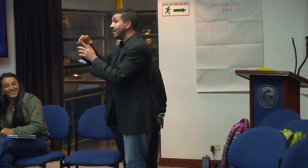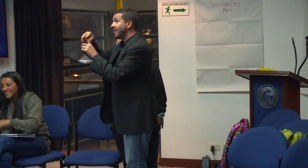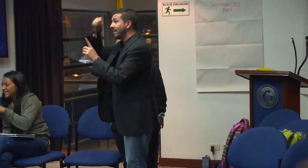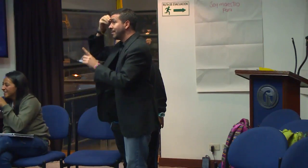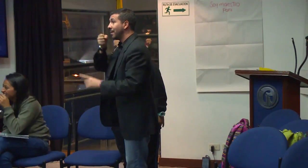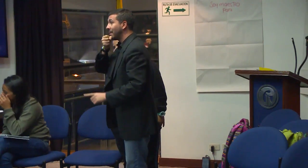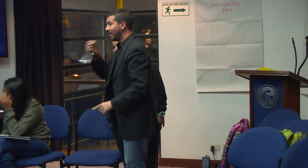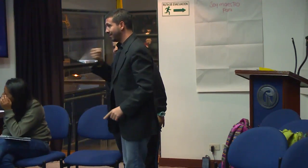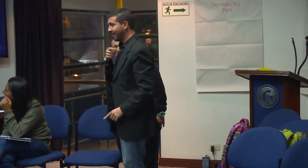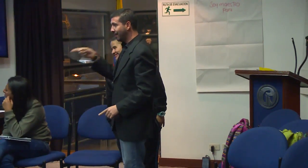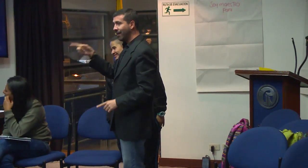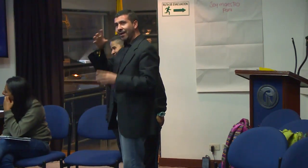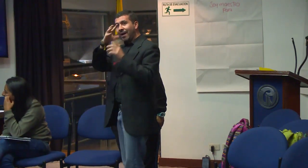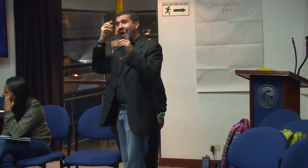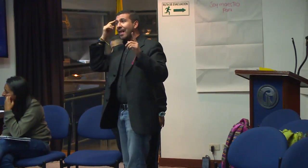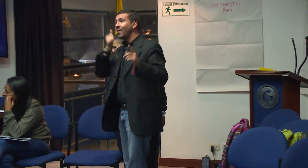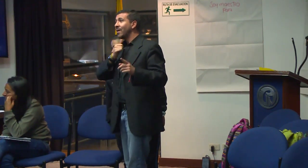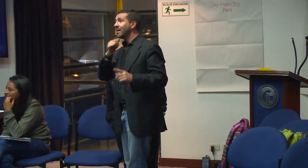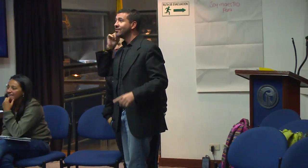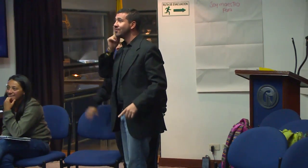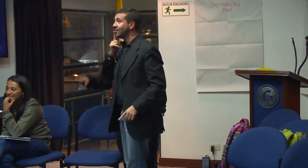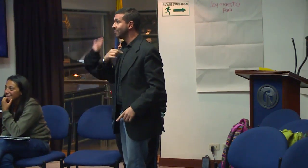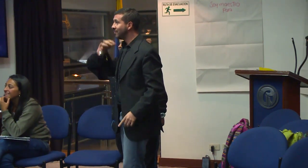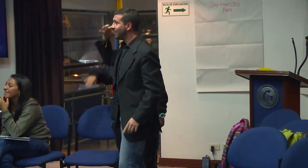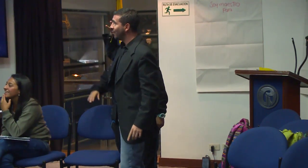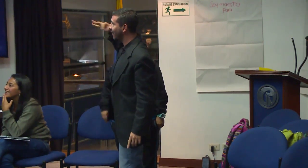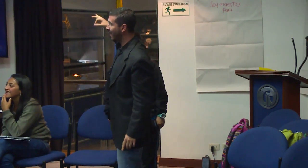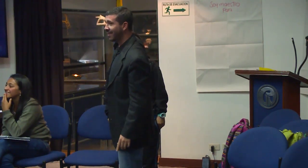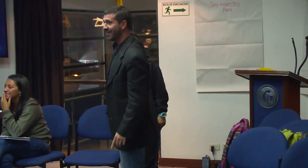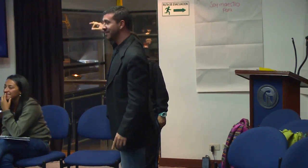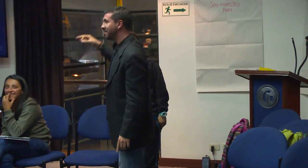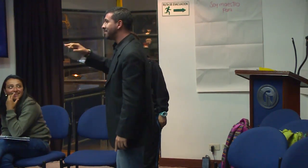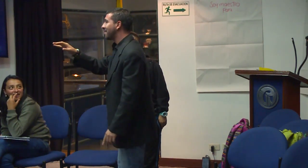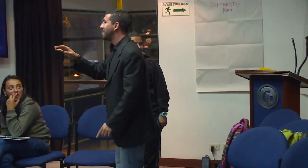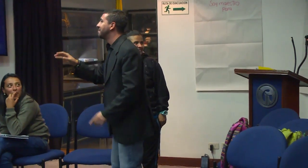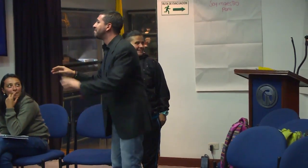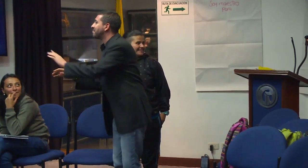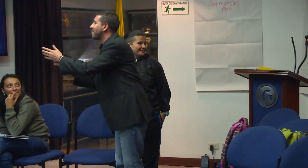Ay, espéreme. Ya, yo. Otra vez, no lo está viendo.